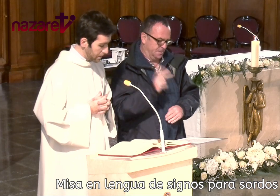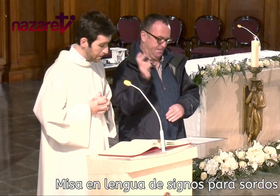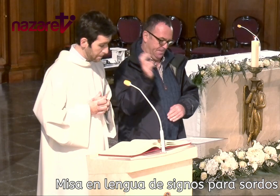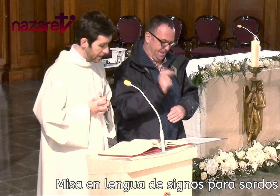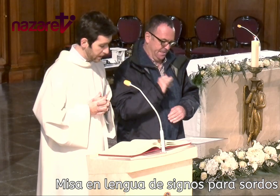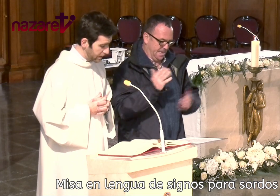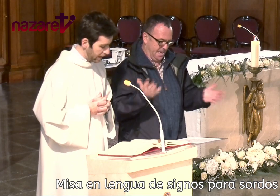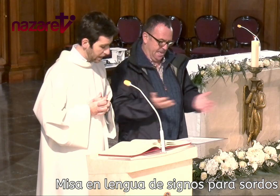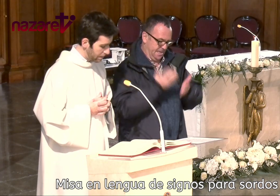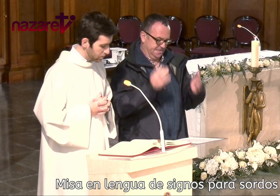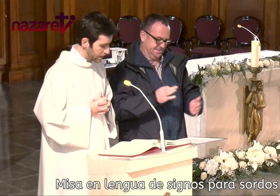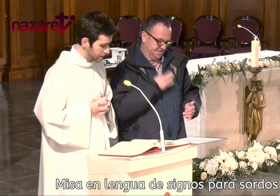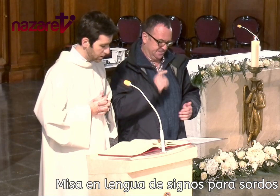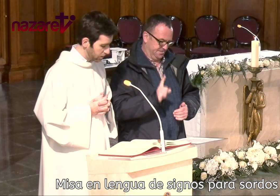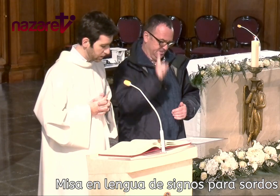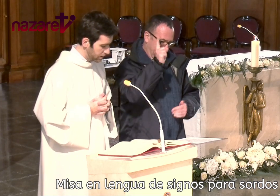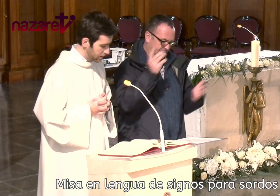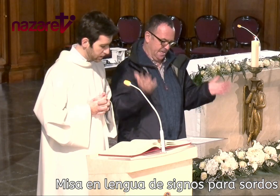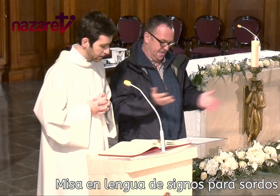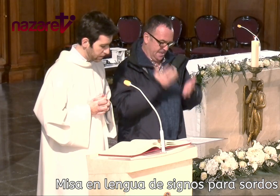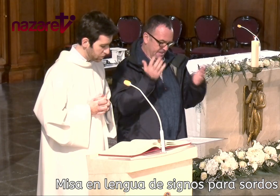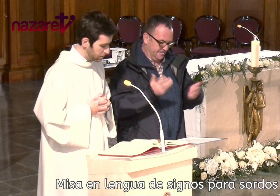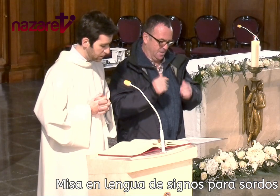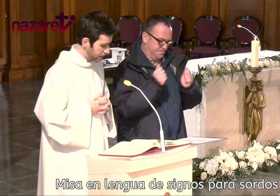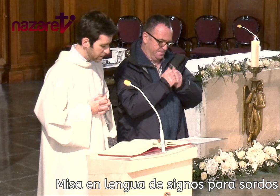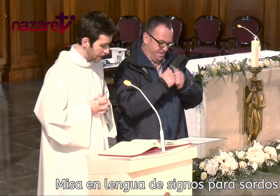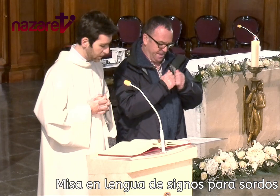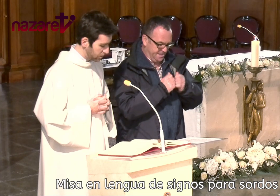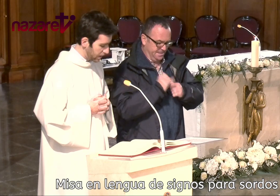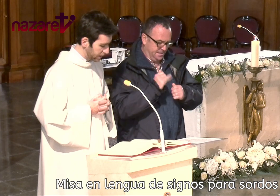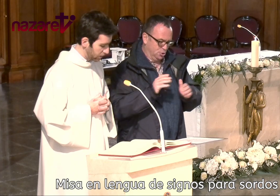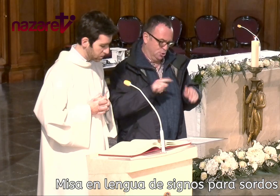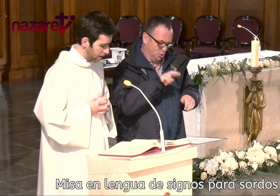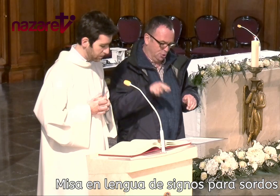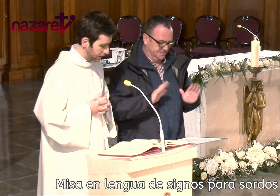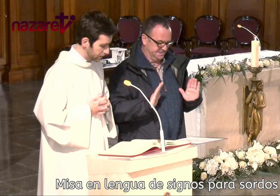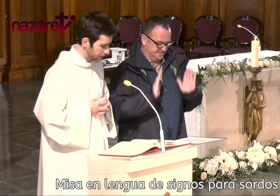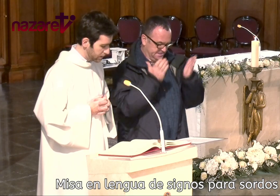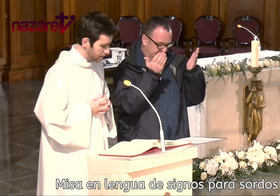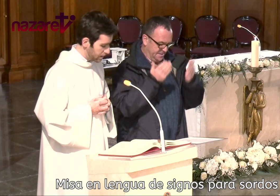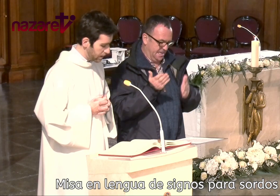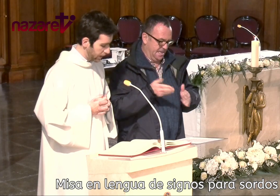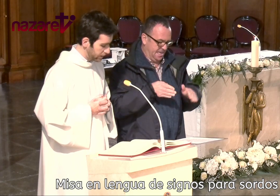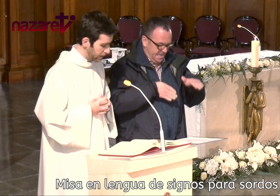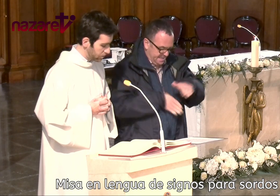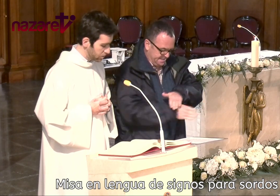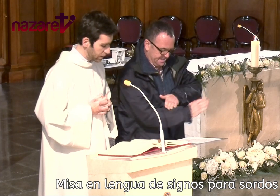venir a clamemos al señor demos vítores a la roca que nos salva entremos a su